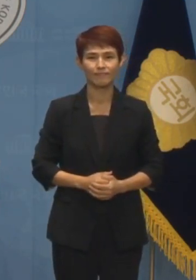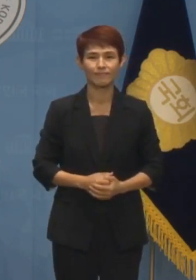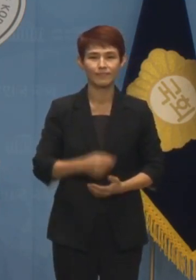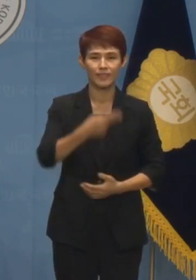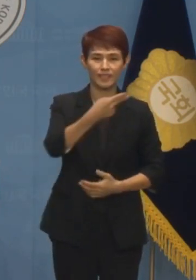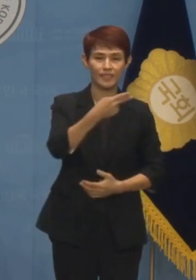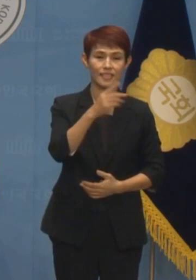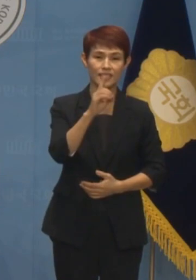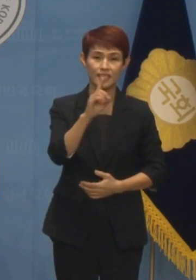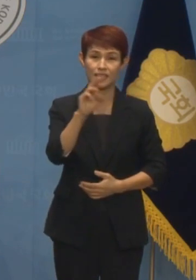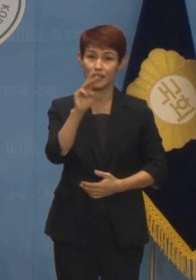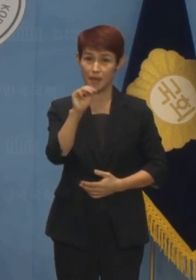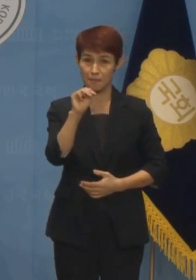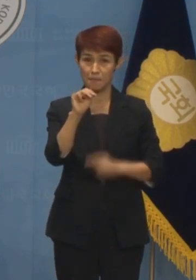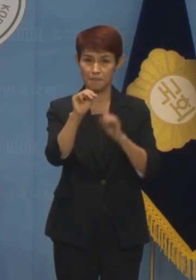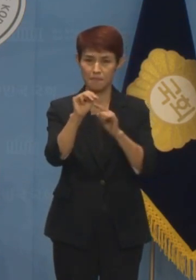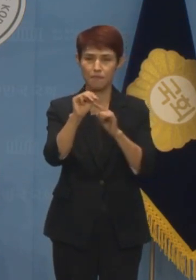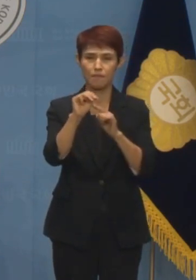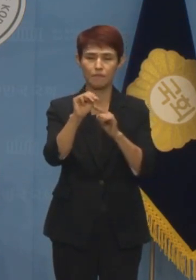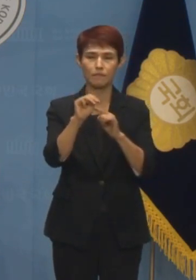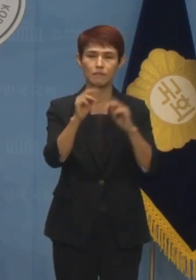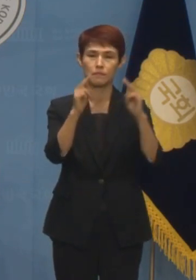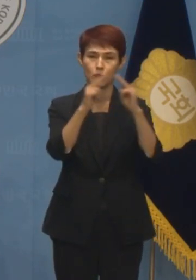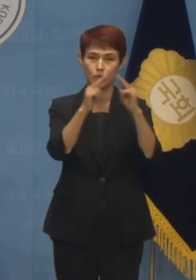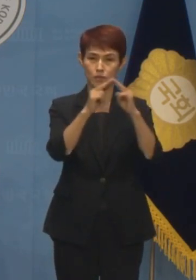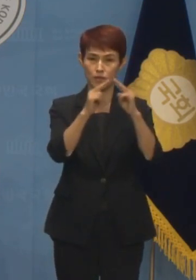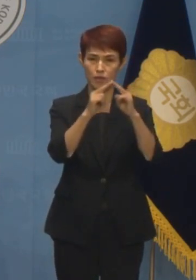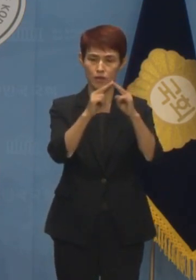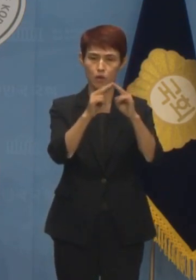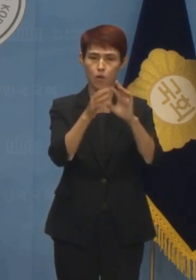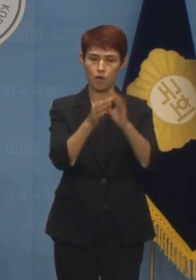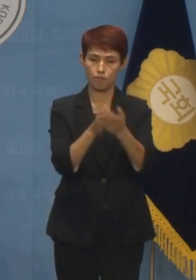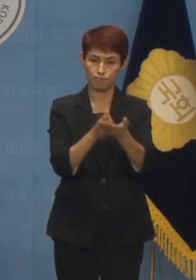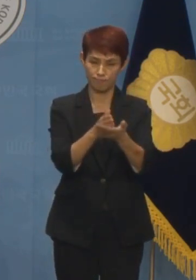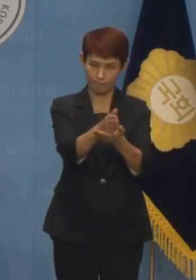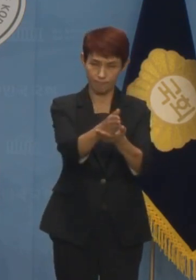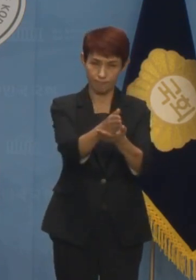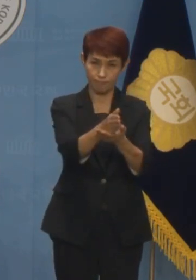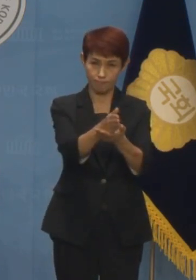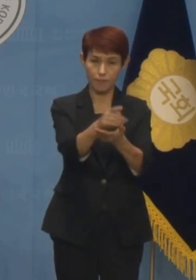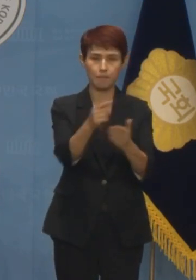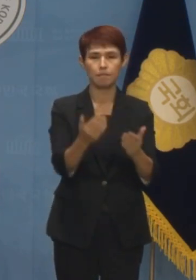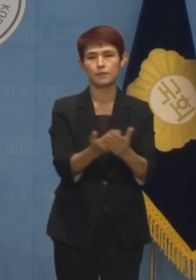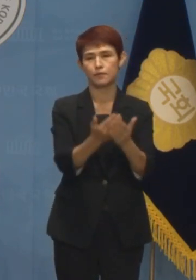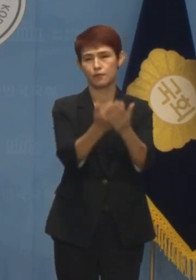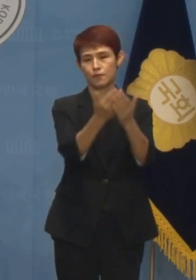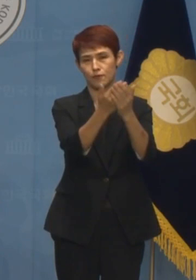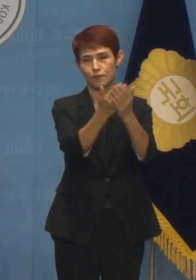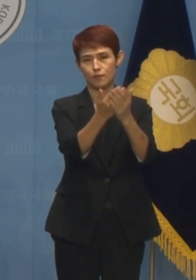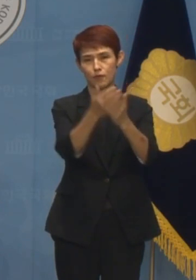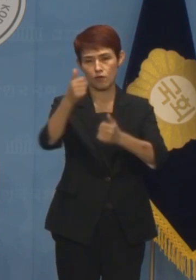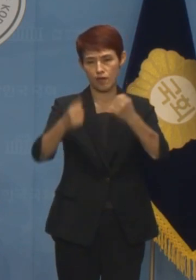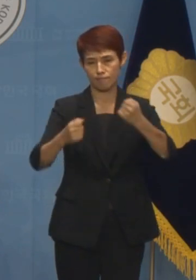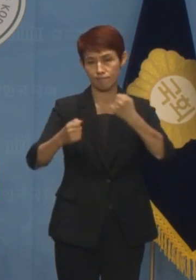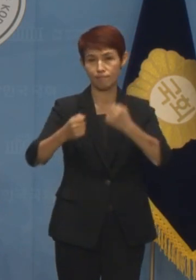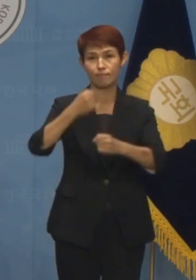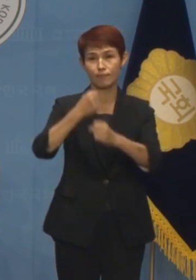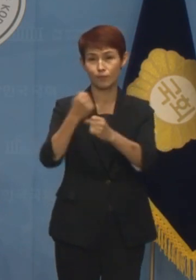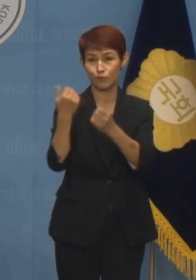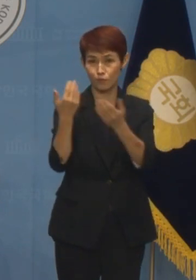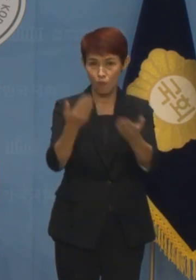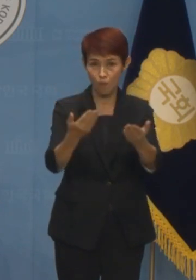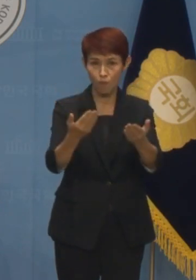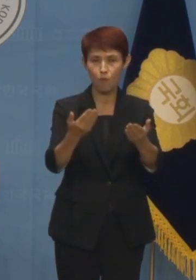HBM 등 반도체 새로운 분야의 발전 그리고 경쟁력 강화도